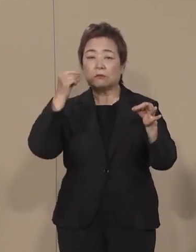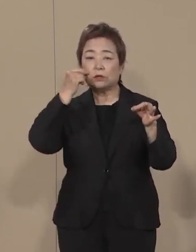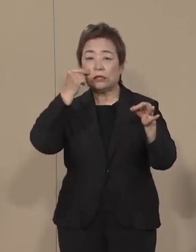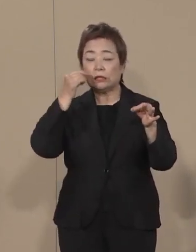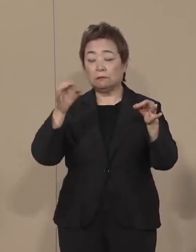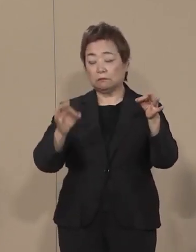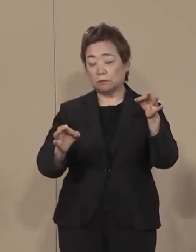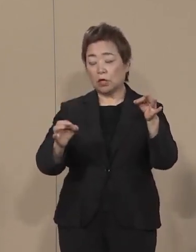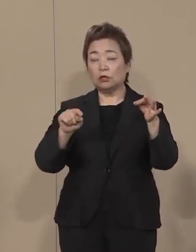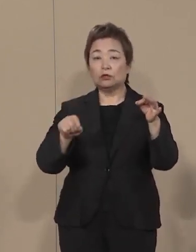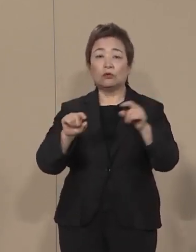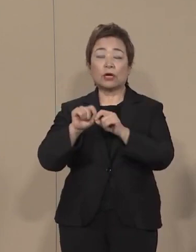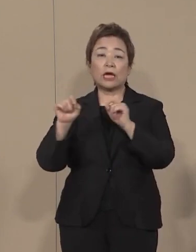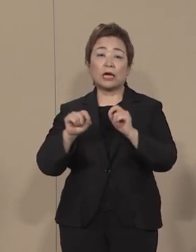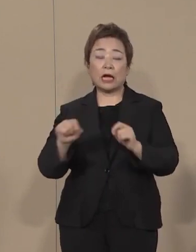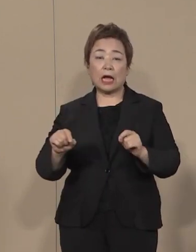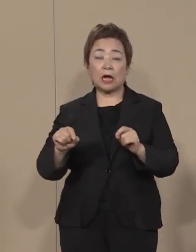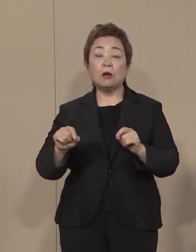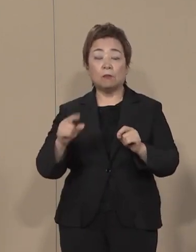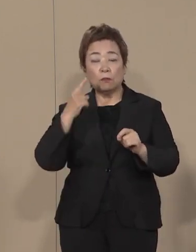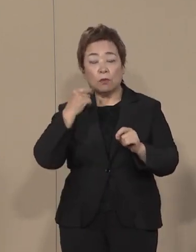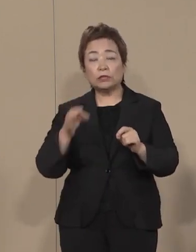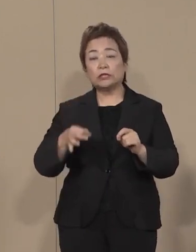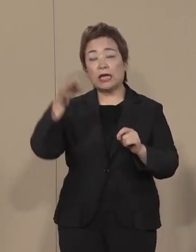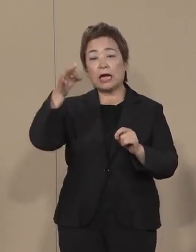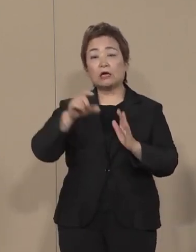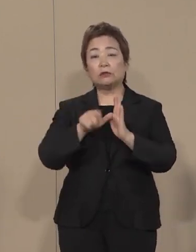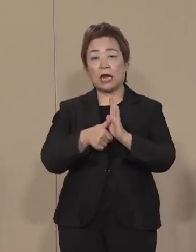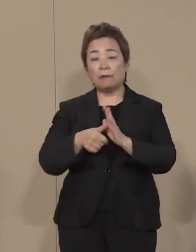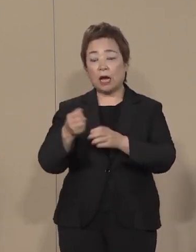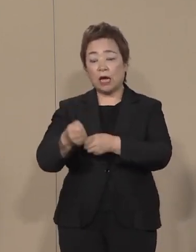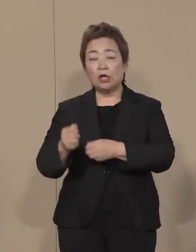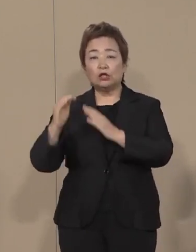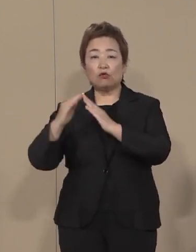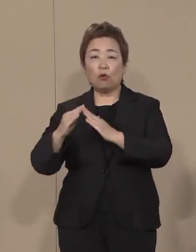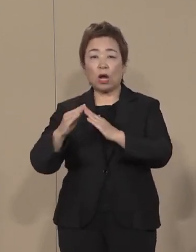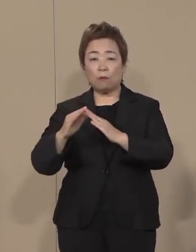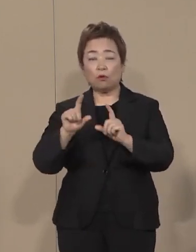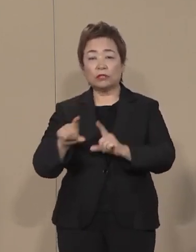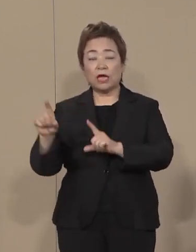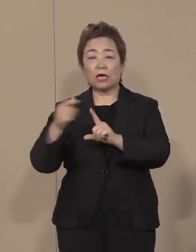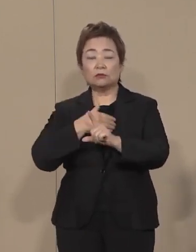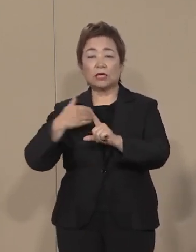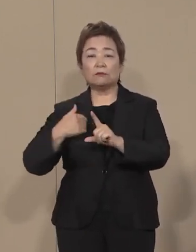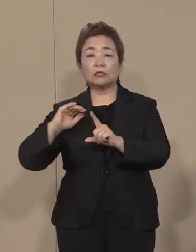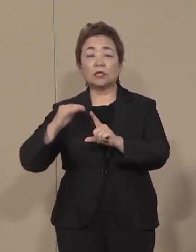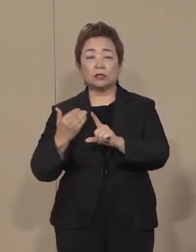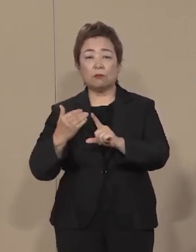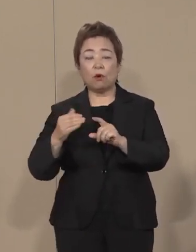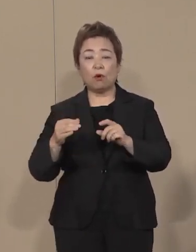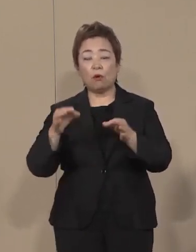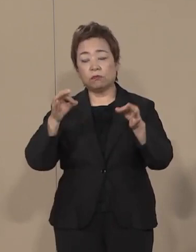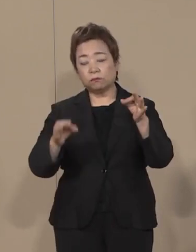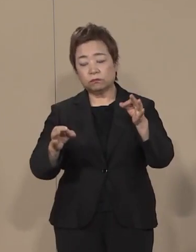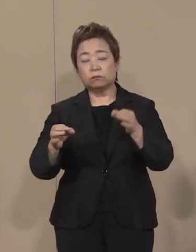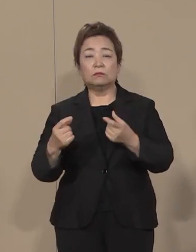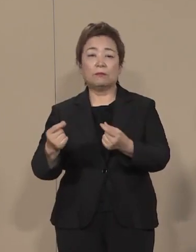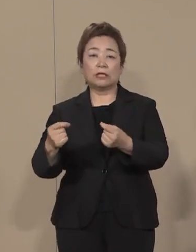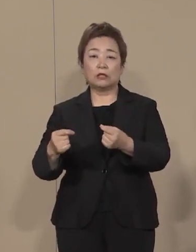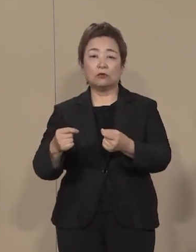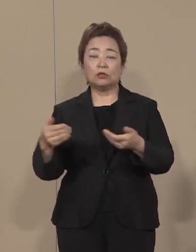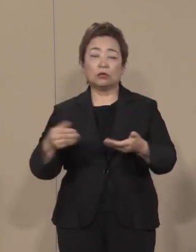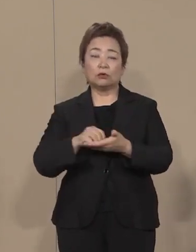その結果値上がるならば農家も系は維持できますがね上がらないとなると廃業せざるを得ませ